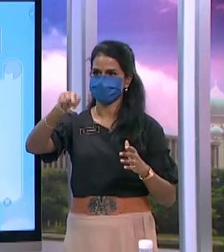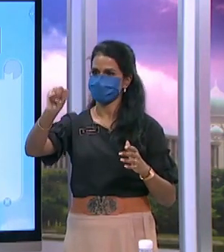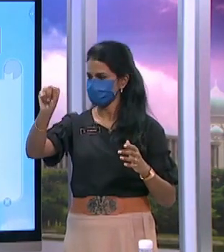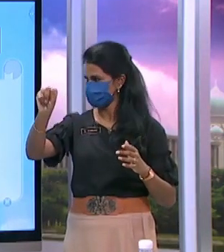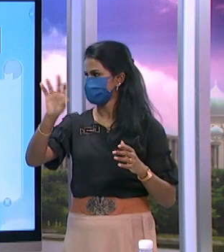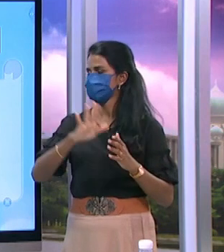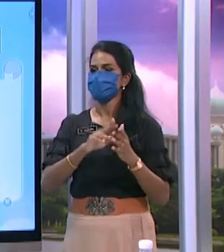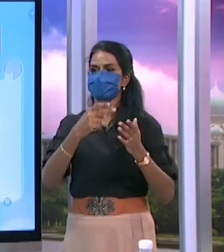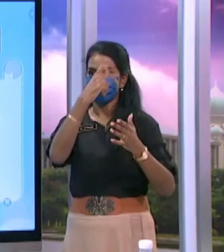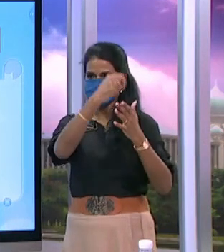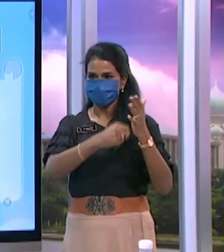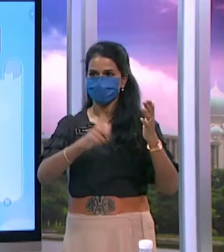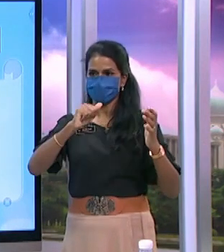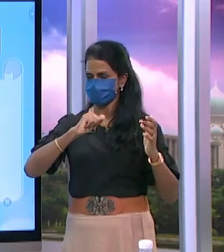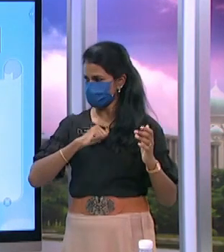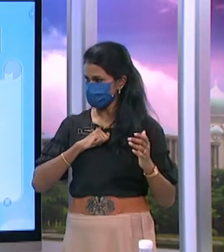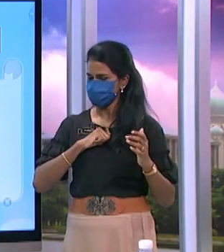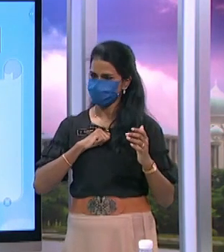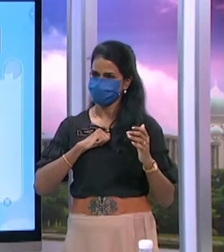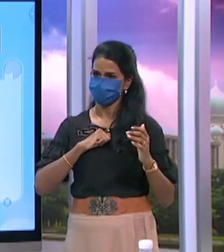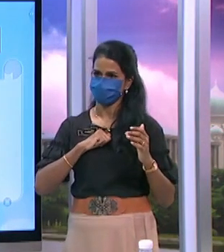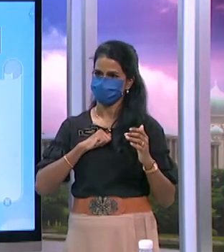Kesederhanaan. Harga diri.